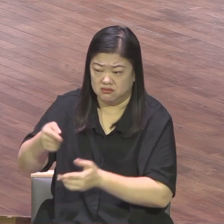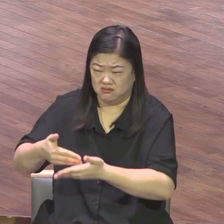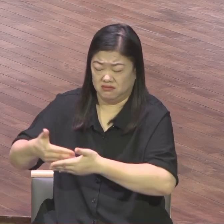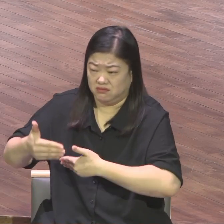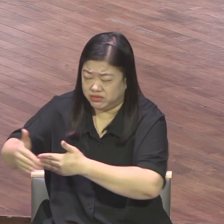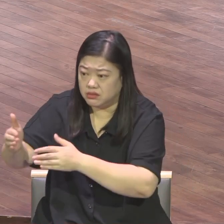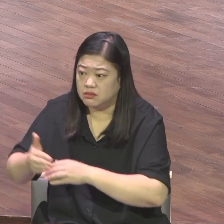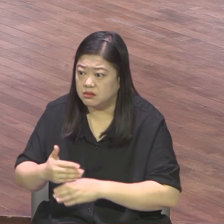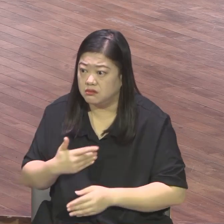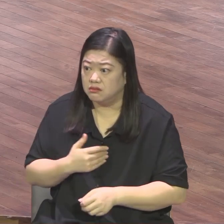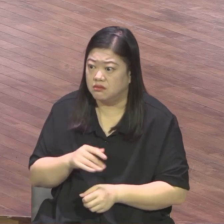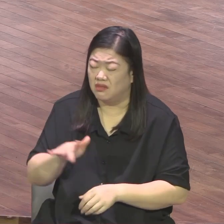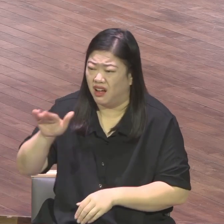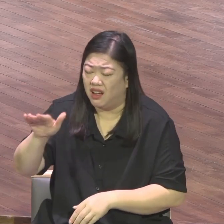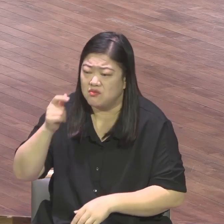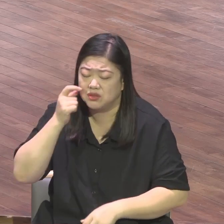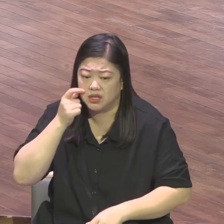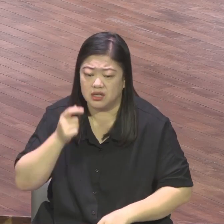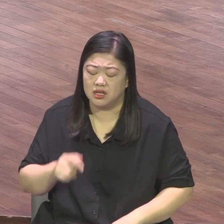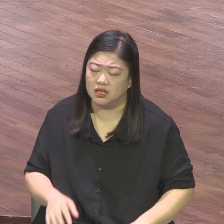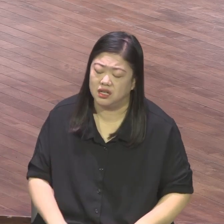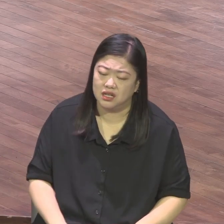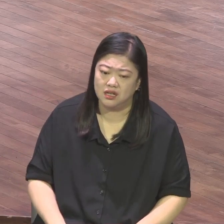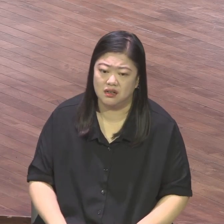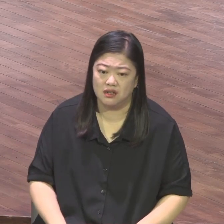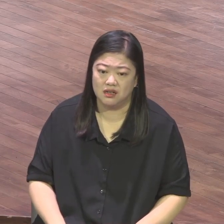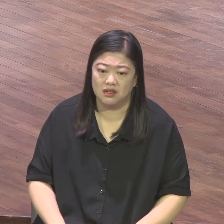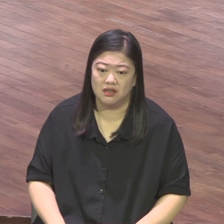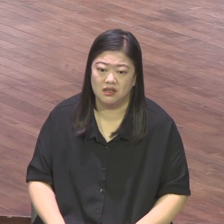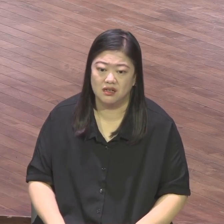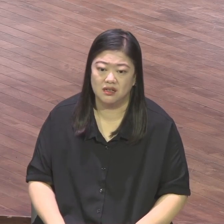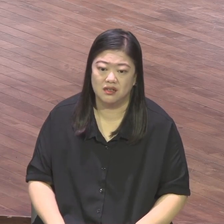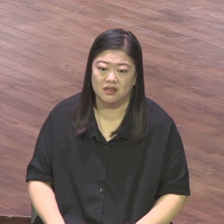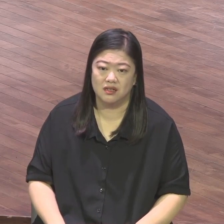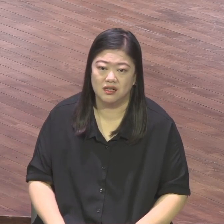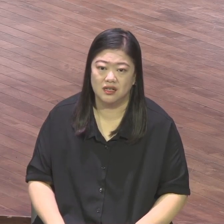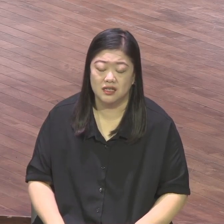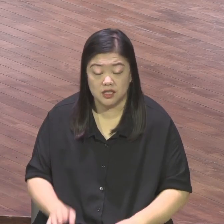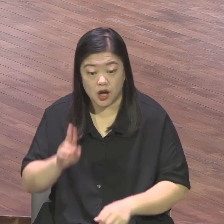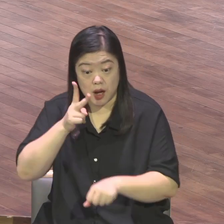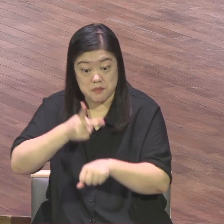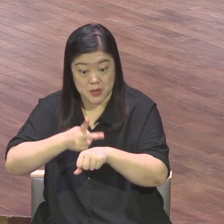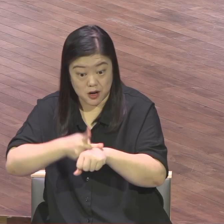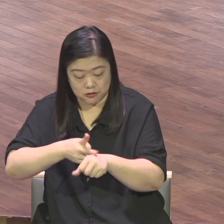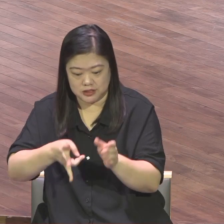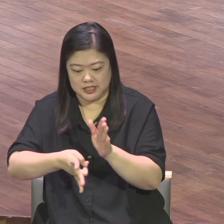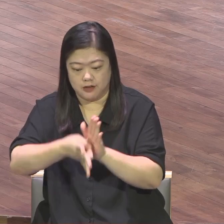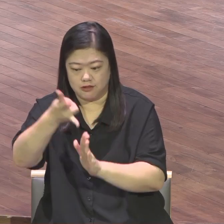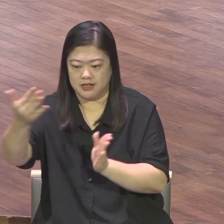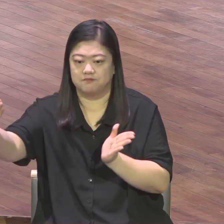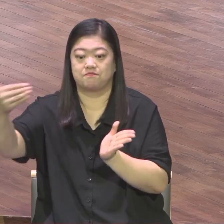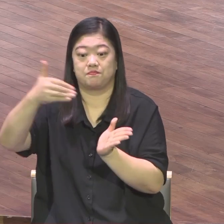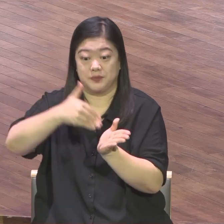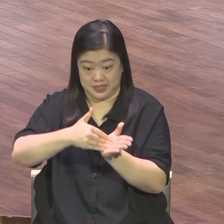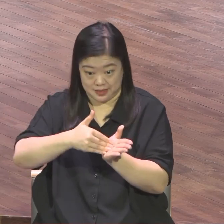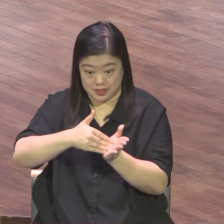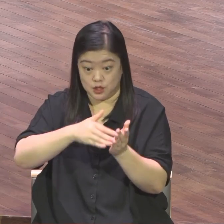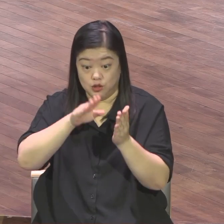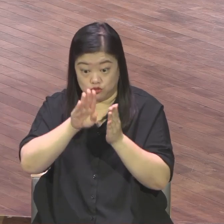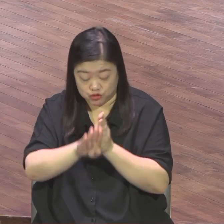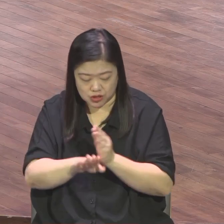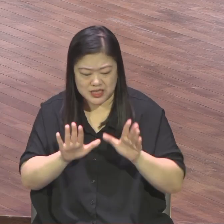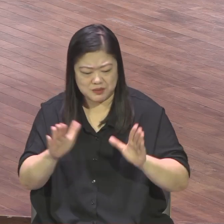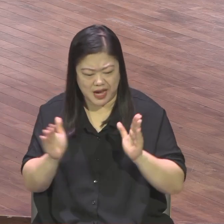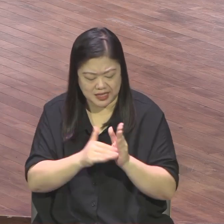그 장로들과 거기에 있는 모든 지도자들에게 성교 보고합니다. 제3차 성교여행 보고를 쫙